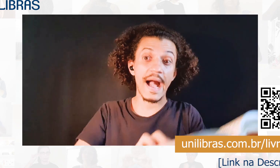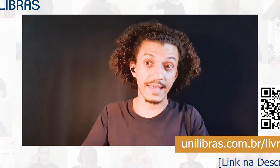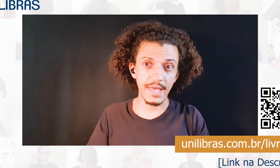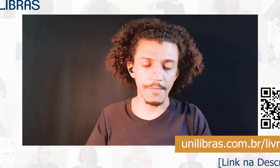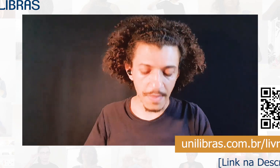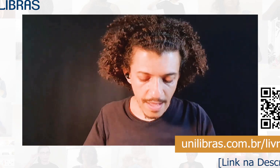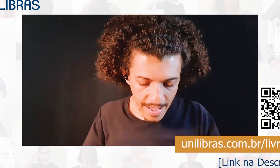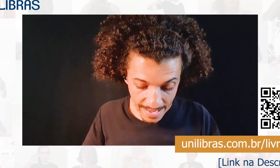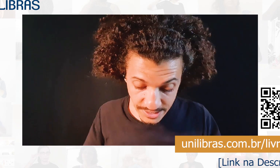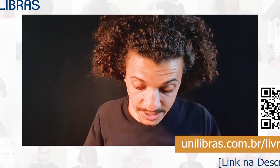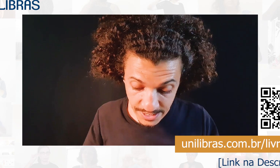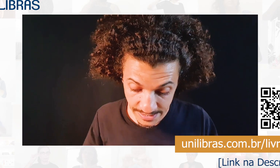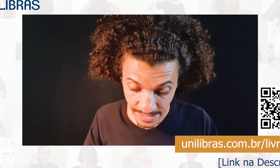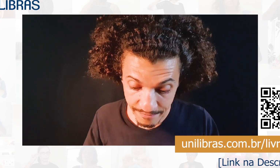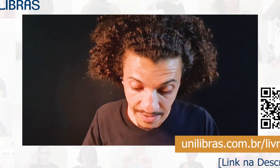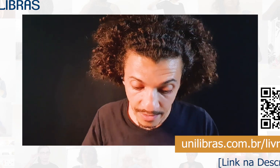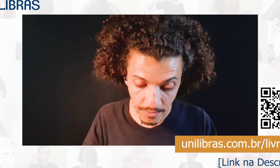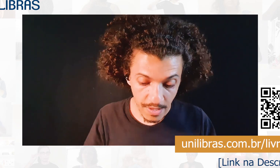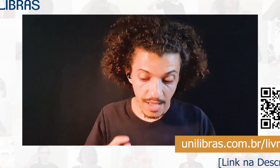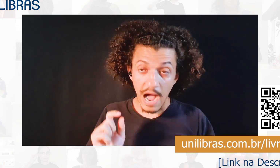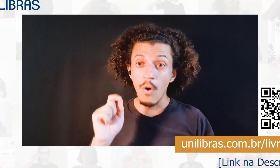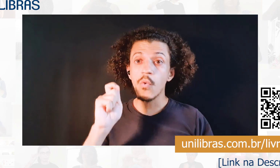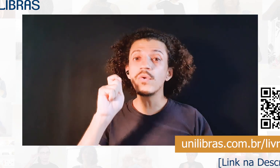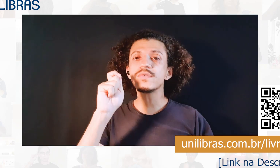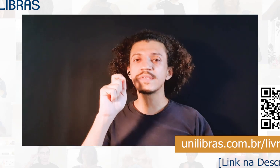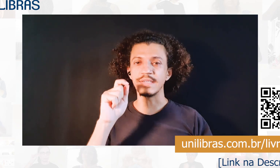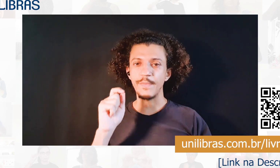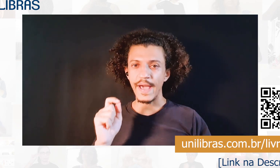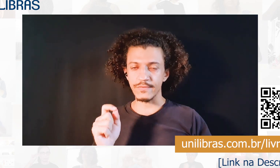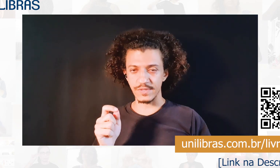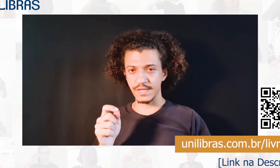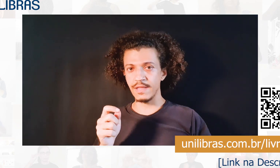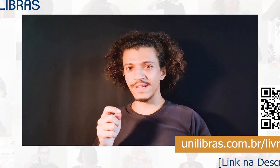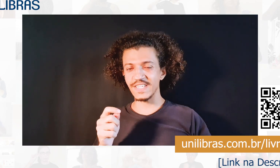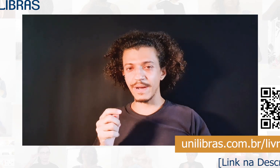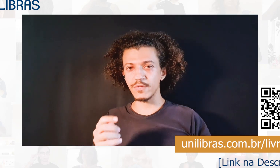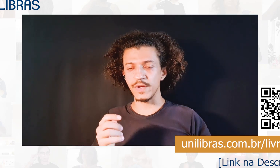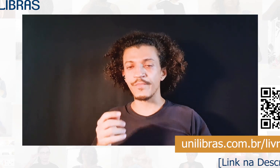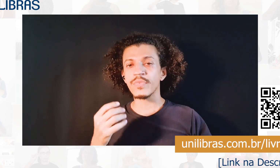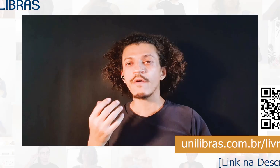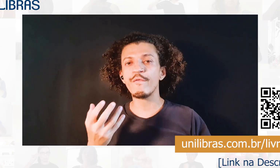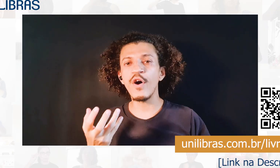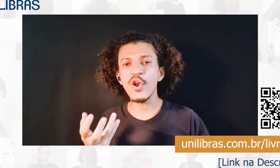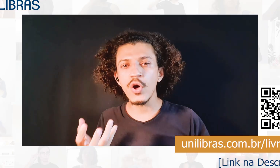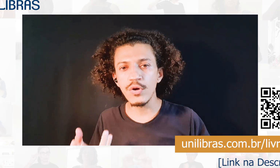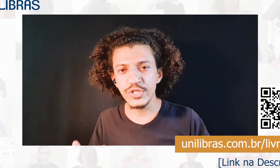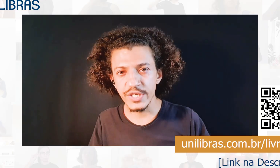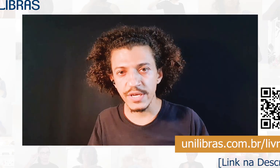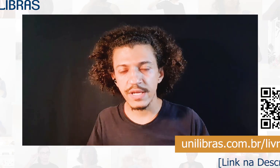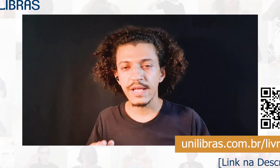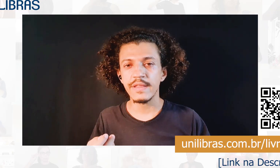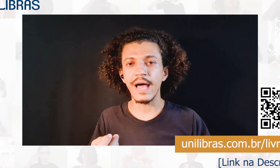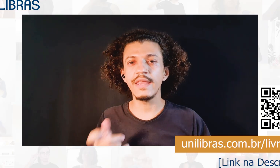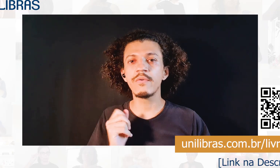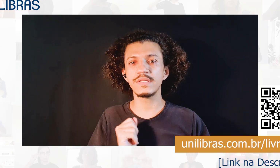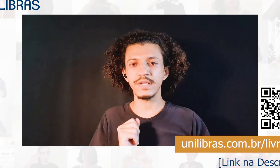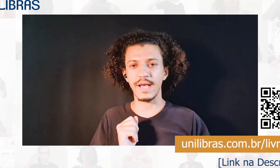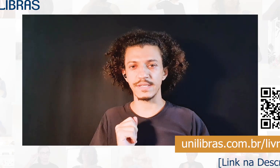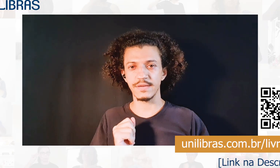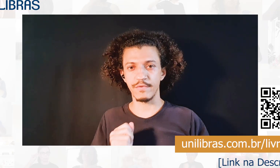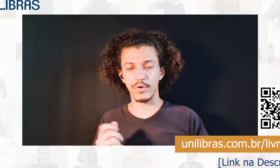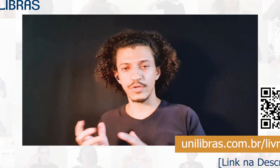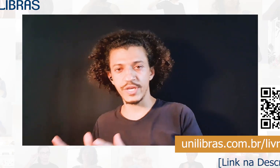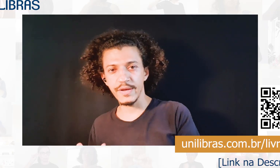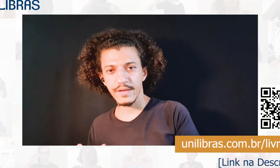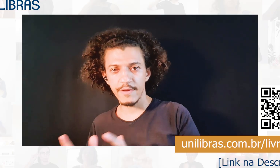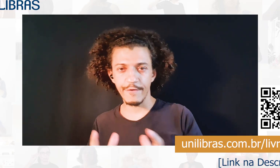Então, aqui a gente já está vendo alguns dos aspectos daquilo que é chamado de fonologia da língua de